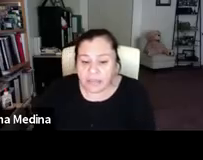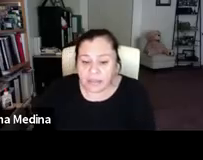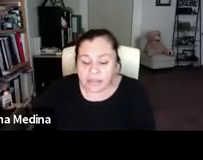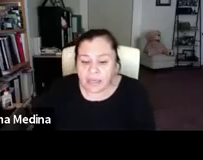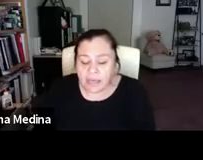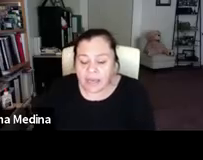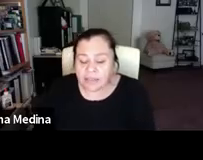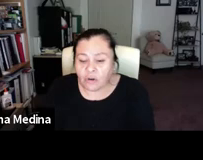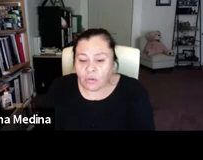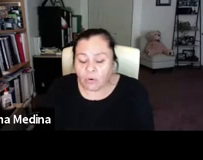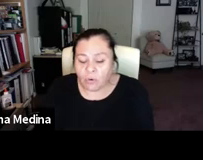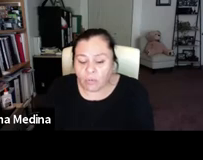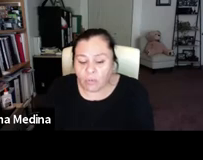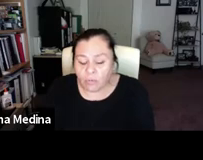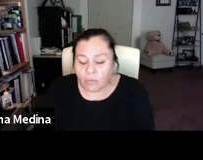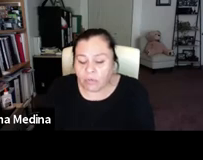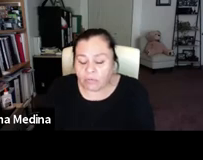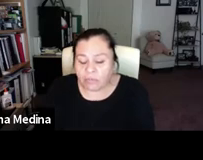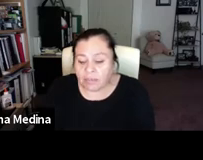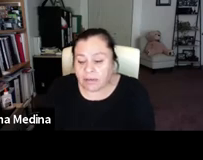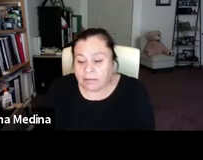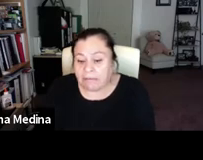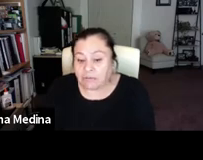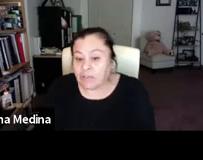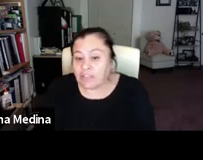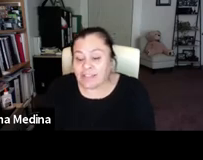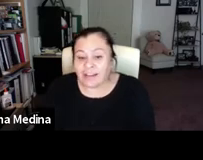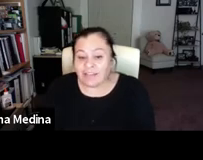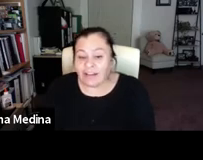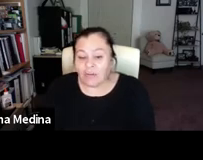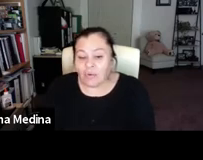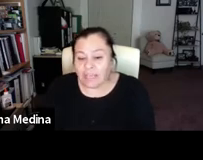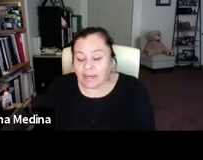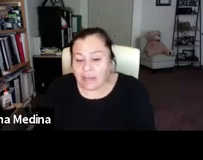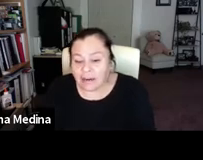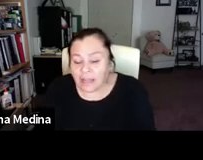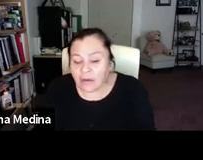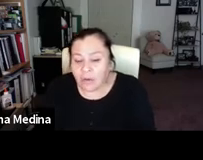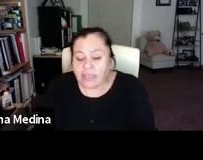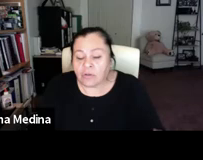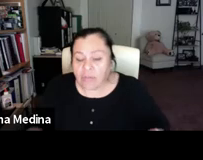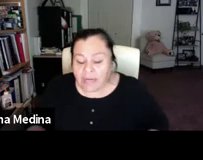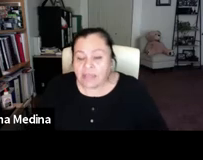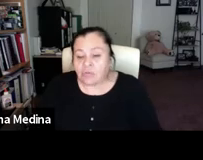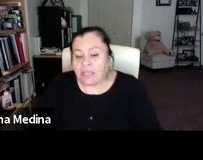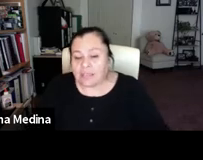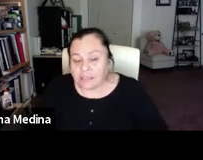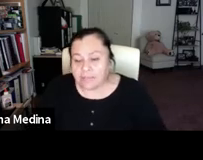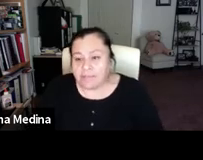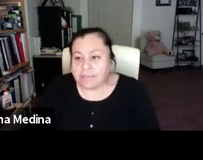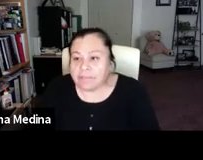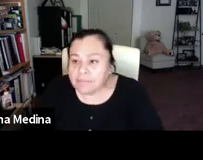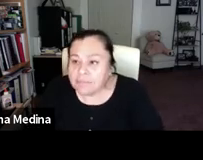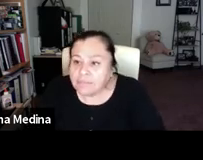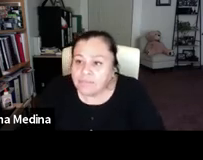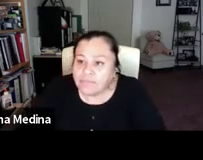manos abiertas, hacen como los dedos hacia arriba, como quieren agarrar algo y lo traen hacia ustedes.